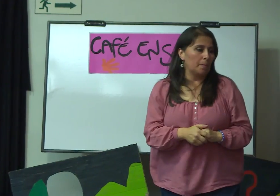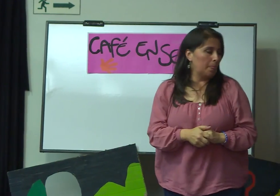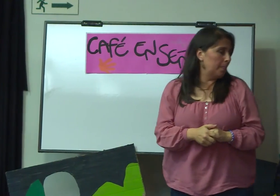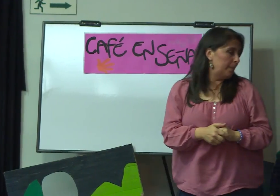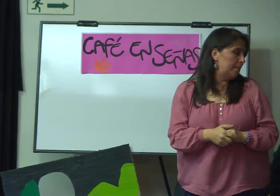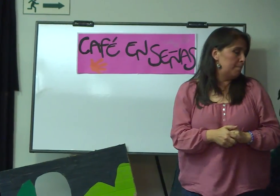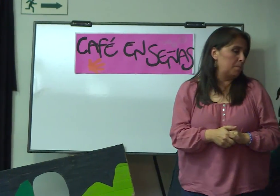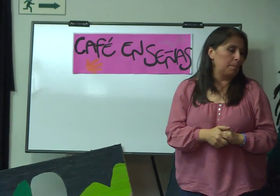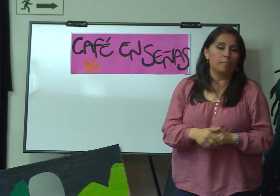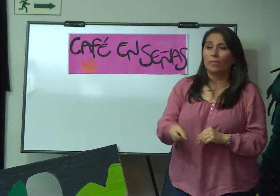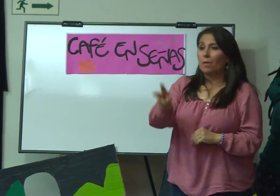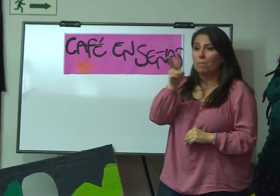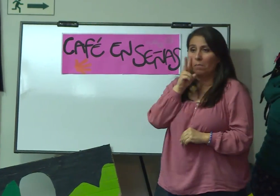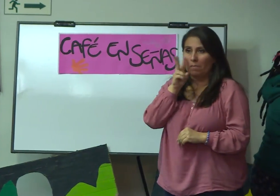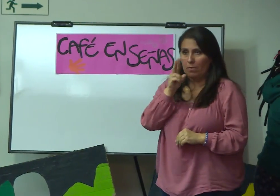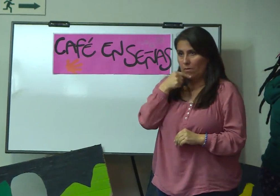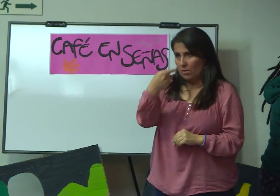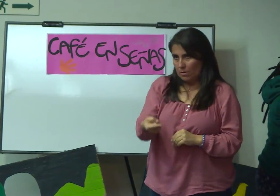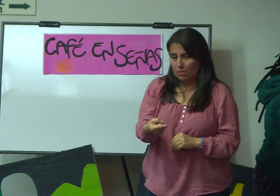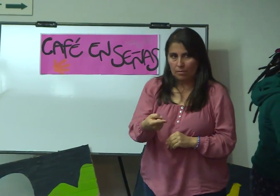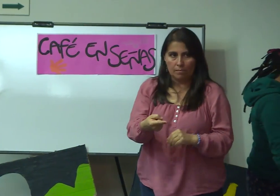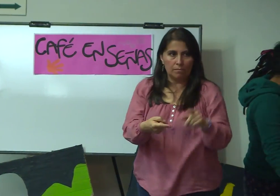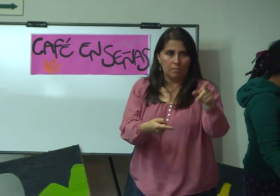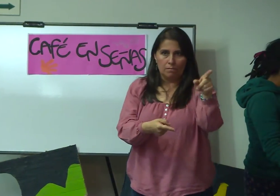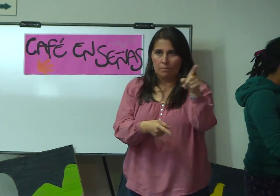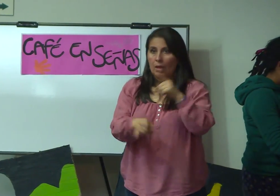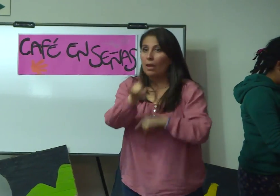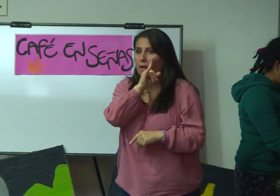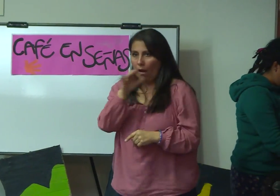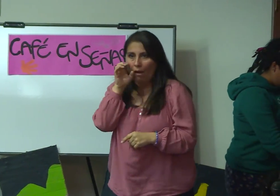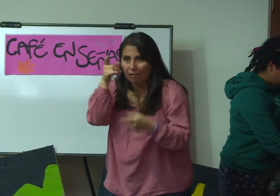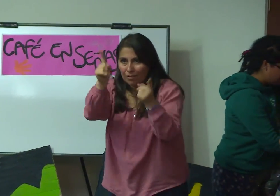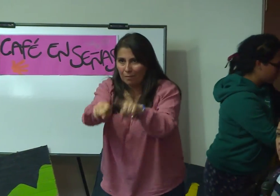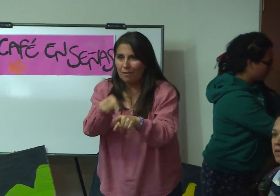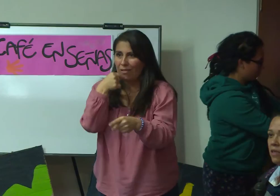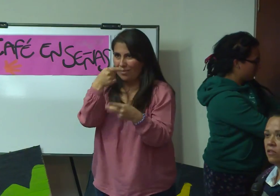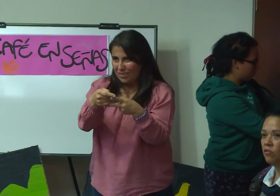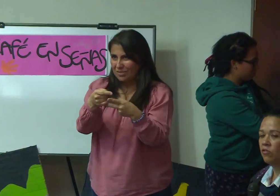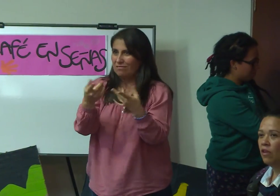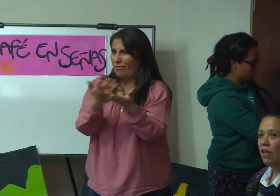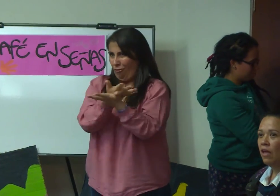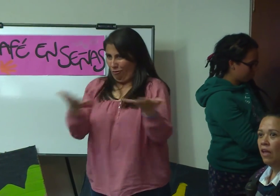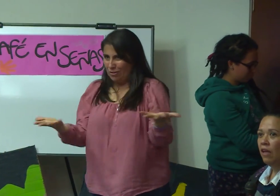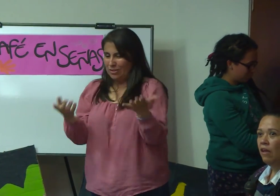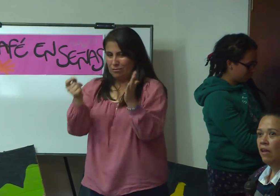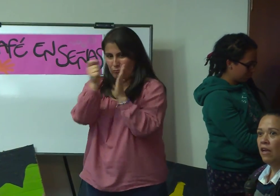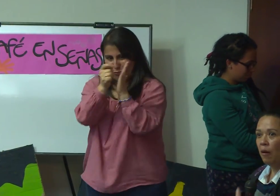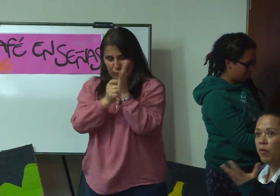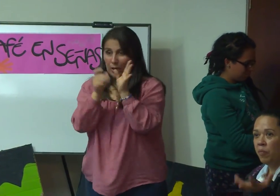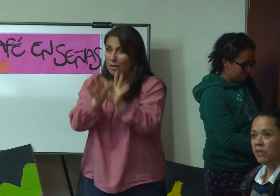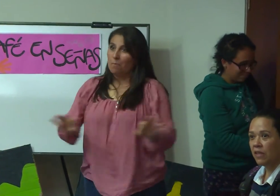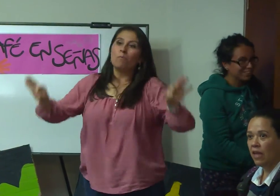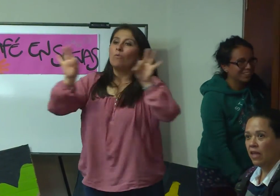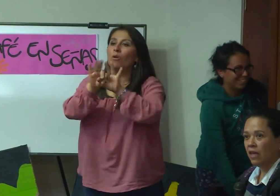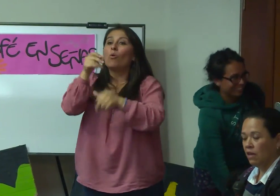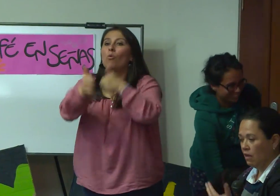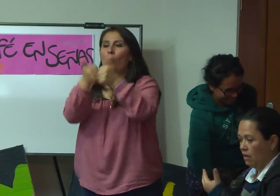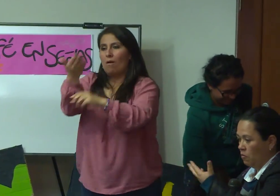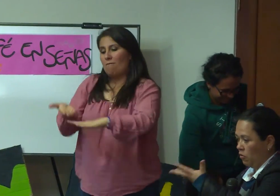Viviana decía algo y Carlos traía también en la conversación la propuesta del